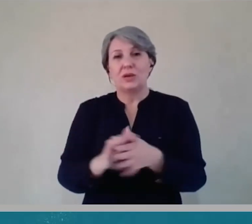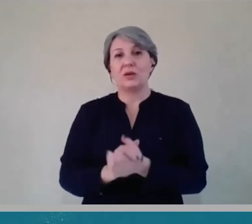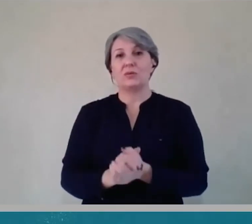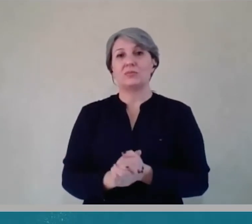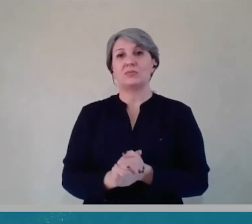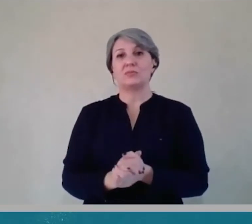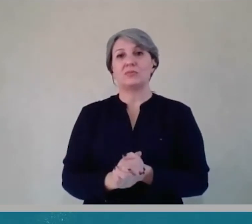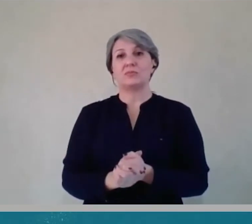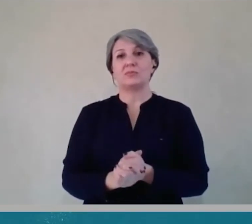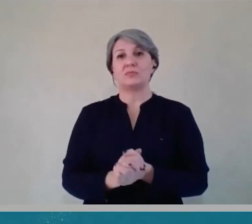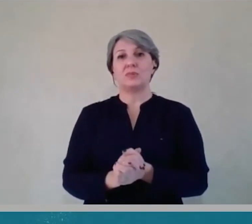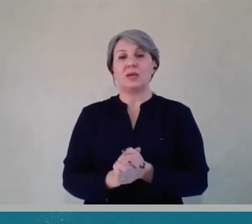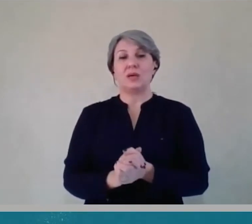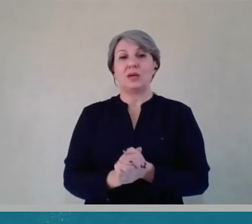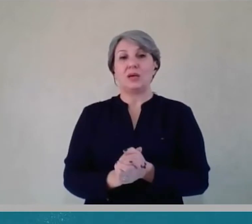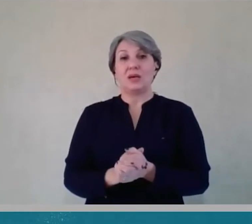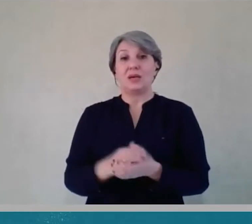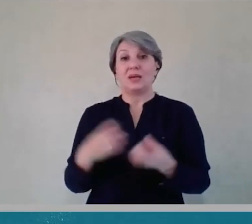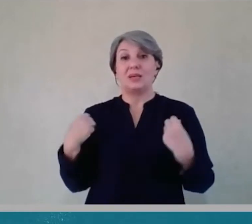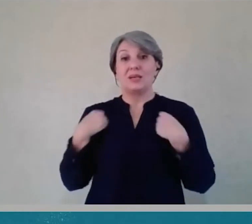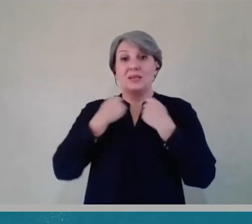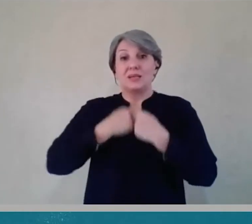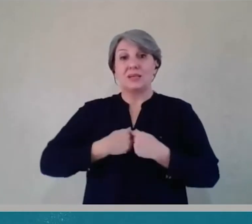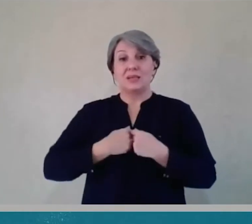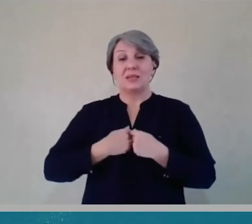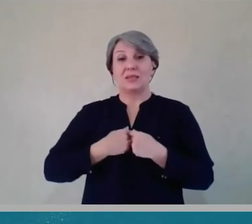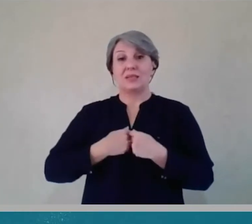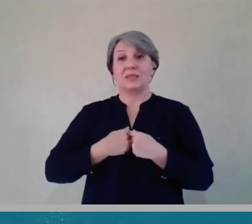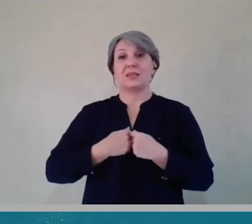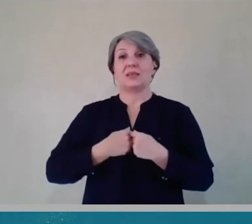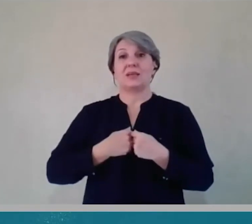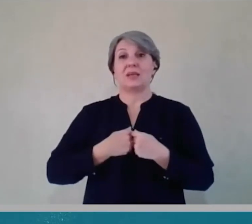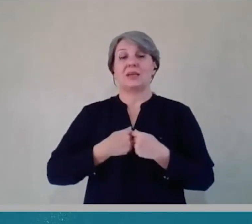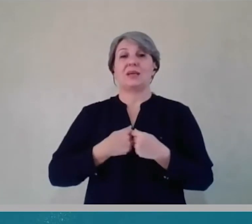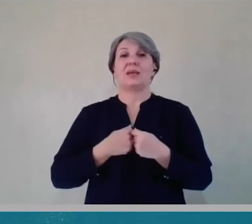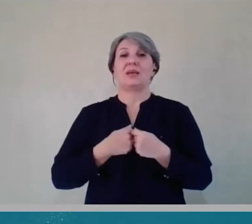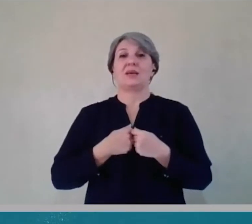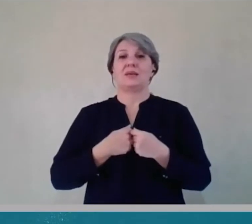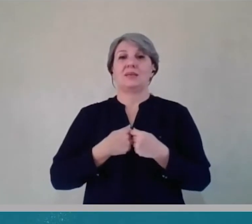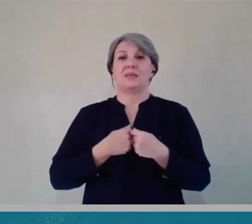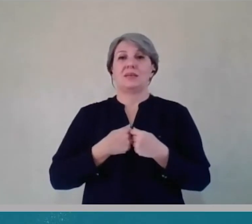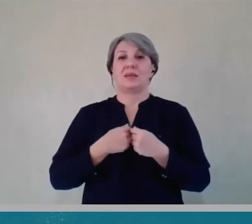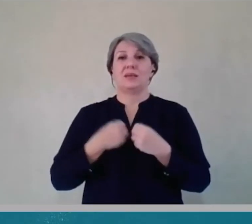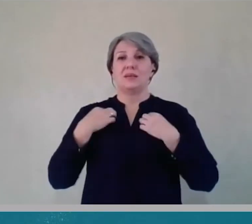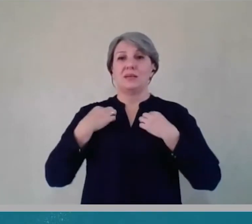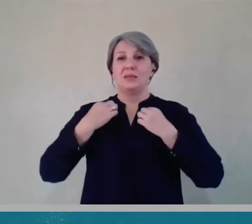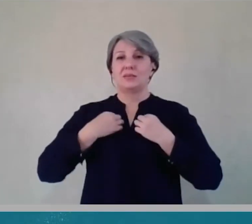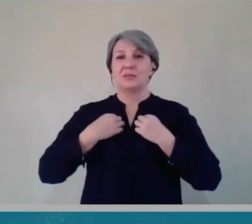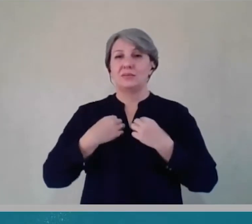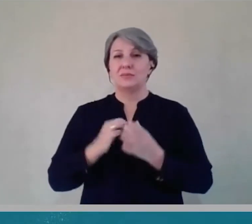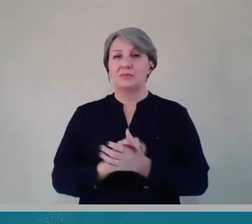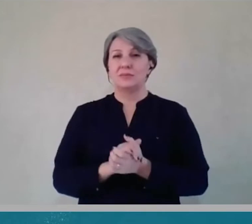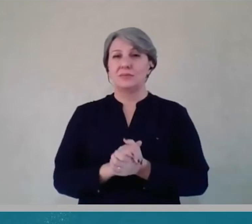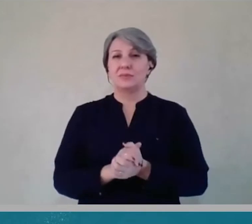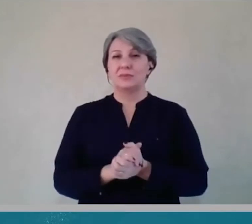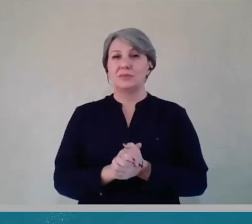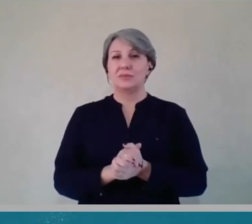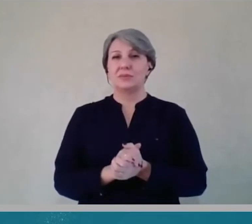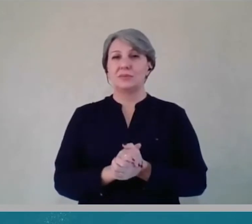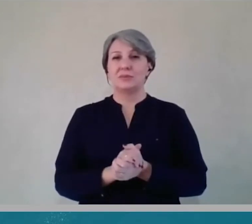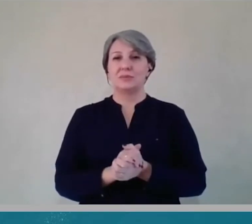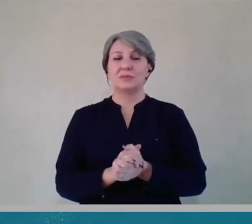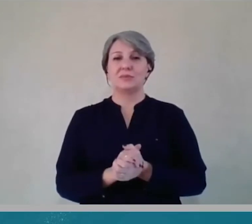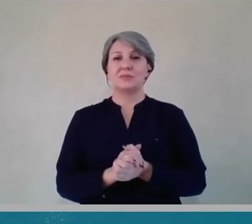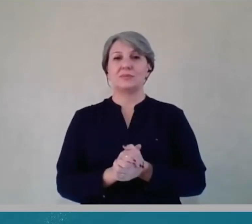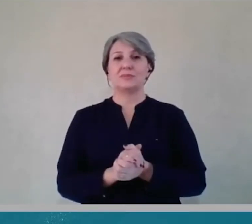finíssimo, resplandecente e puro, que capacita você a participar das bodas do